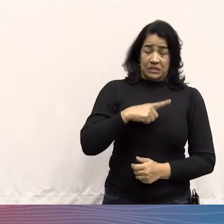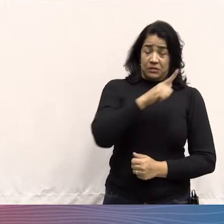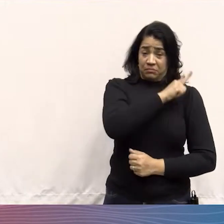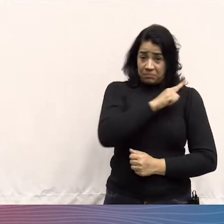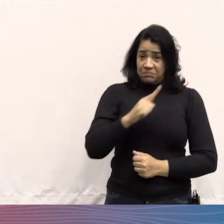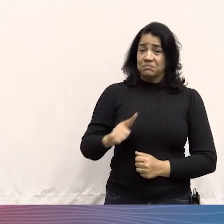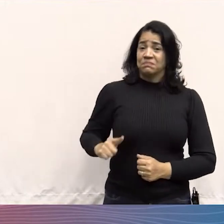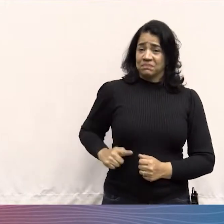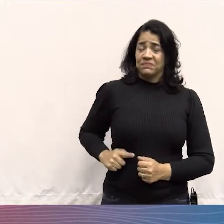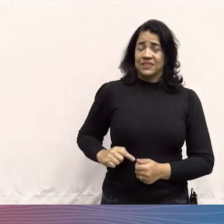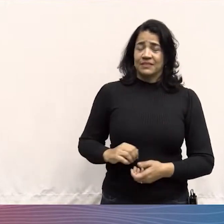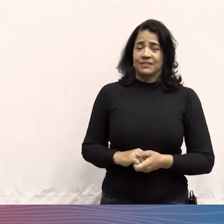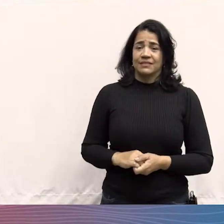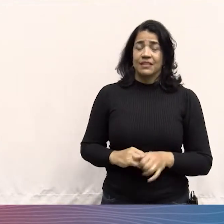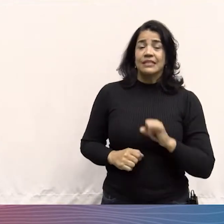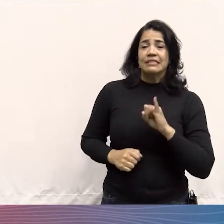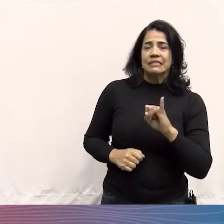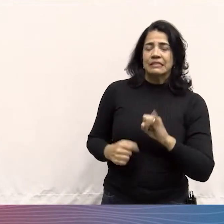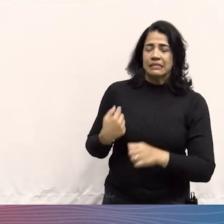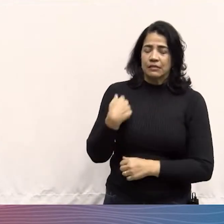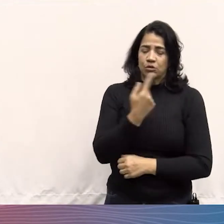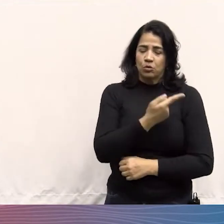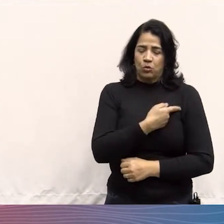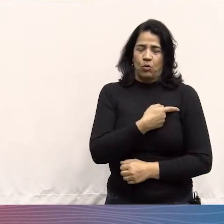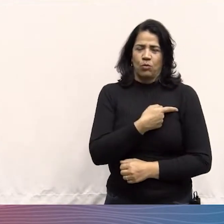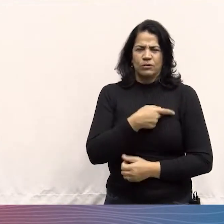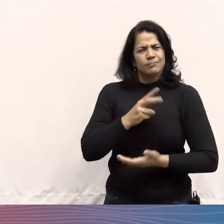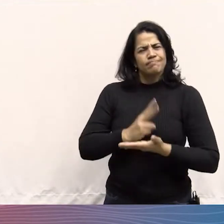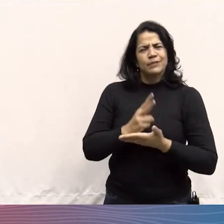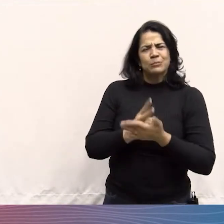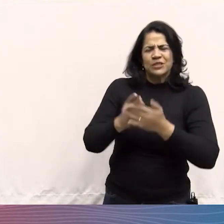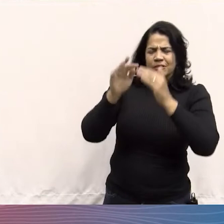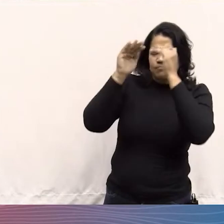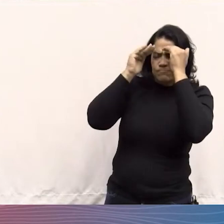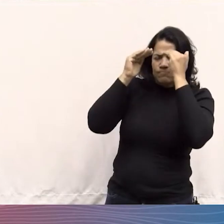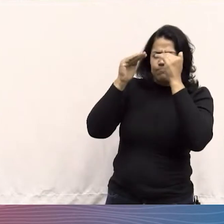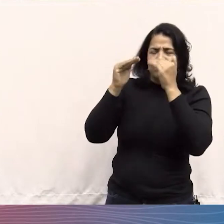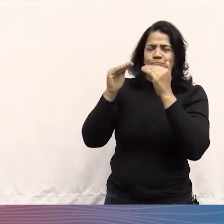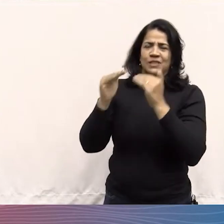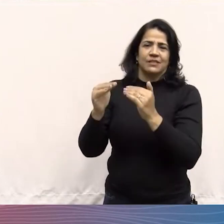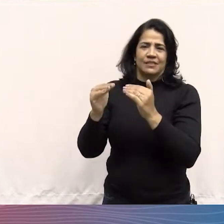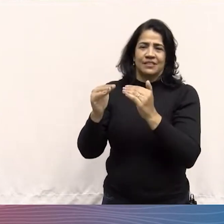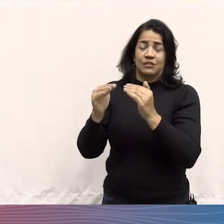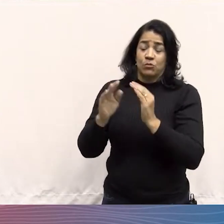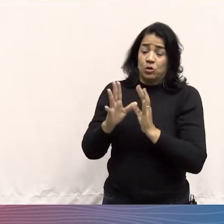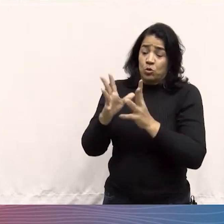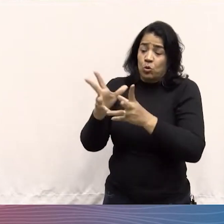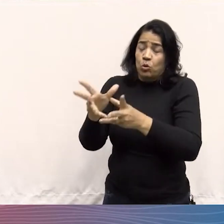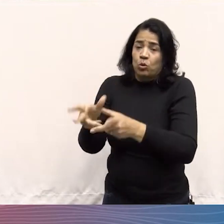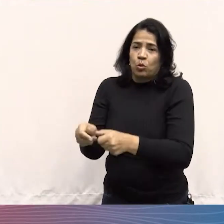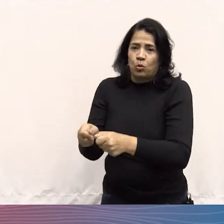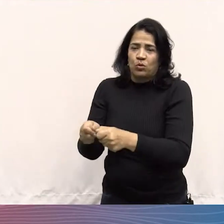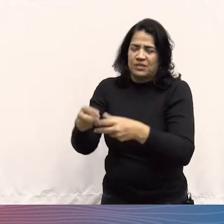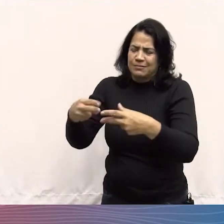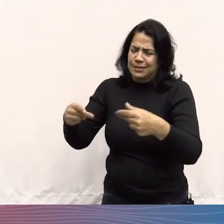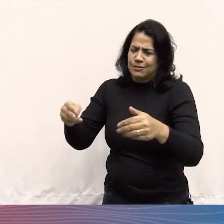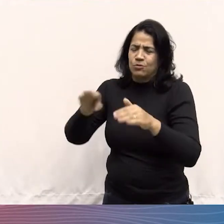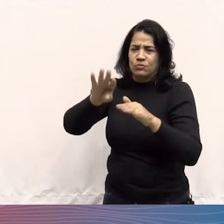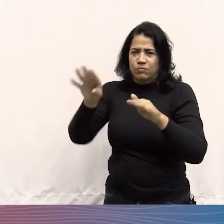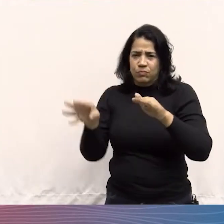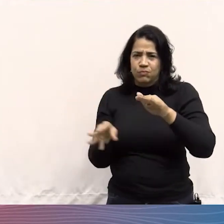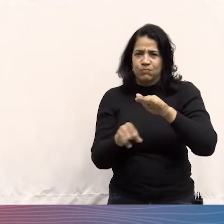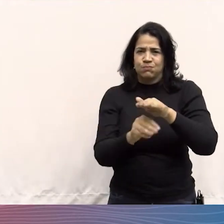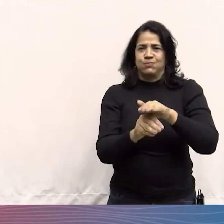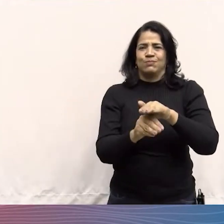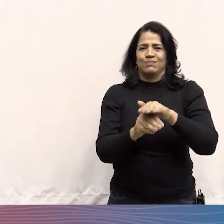Se nós continuarmos encabeçados nele, todas as coisas serão encabeçadas nele também. Mas primeiro